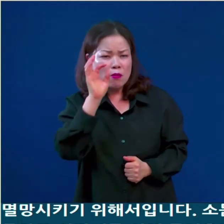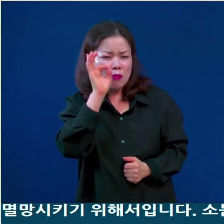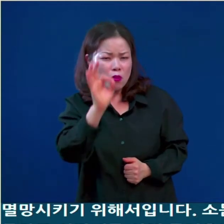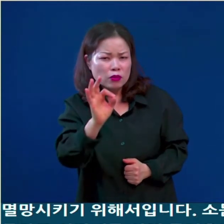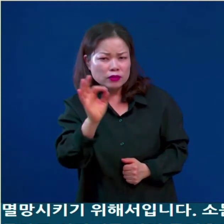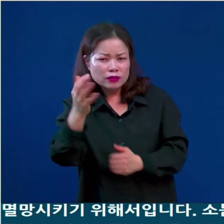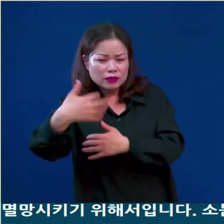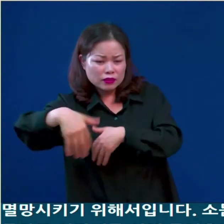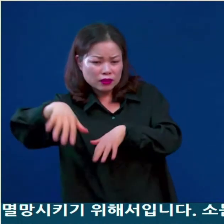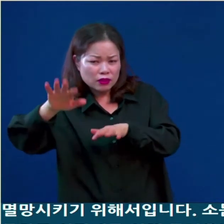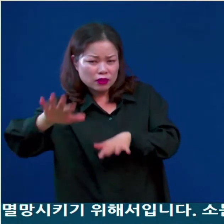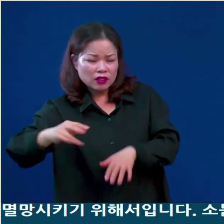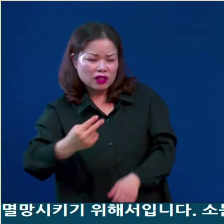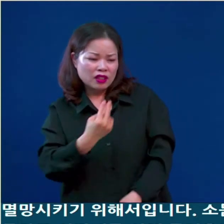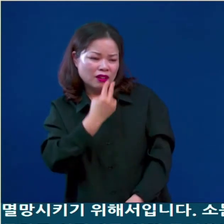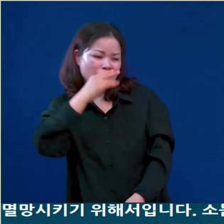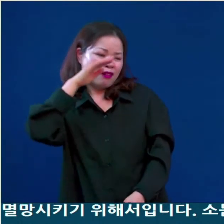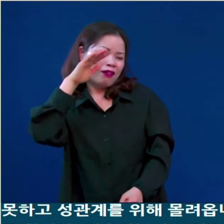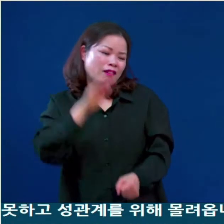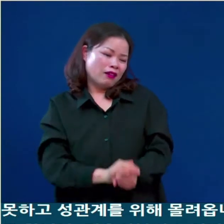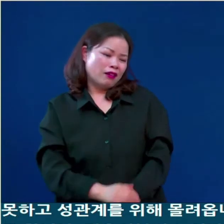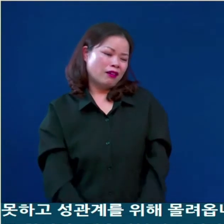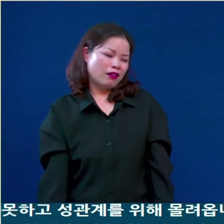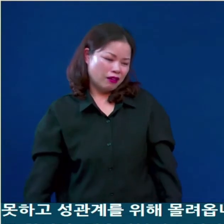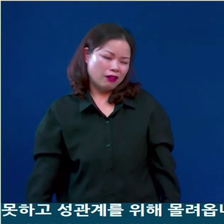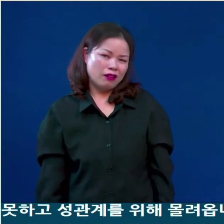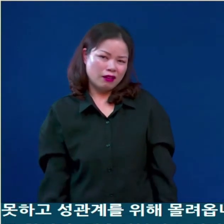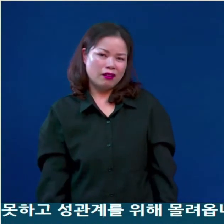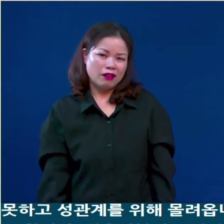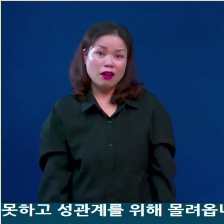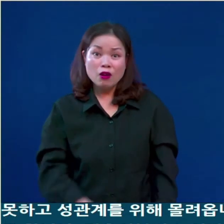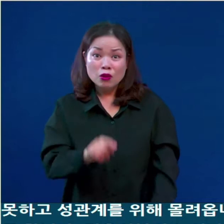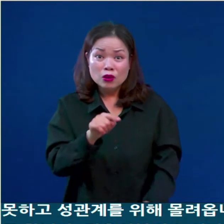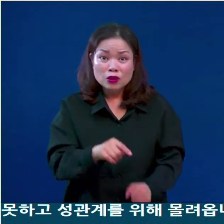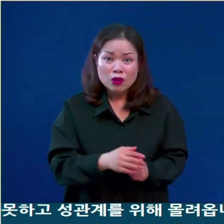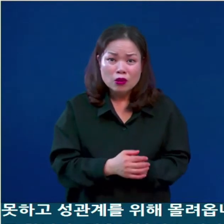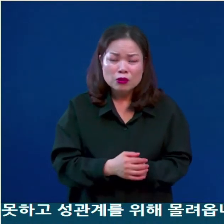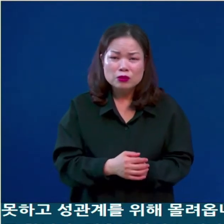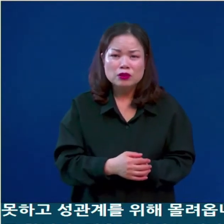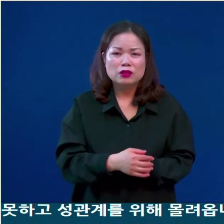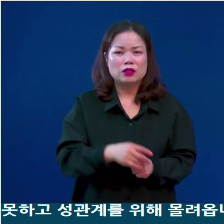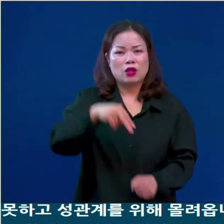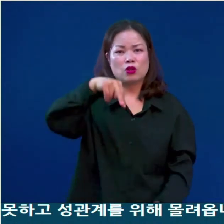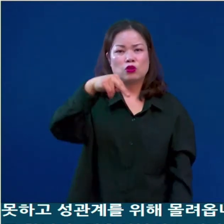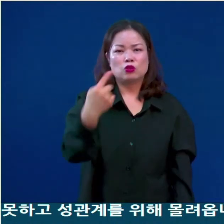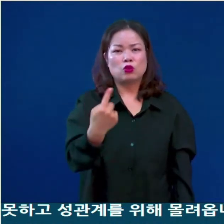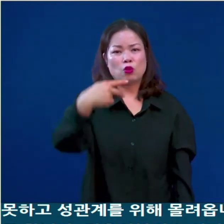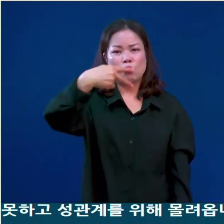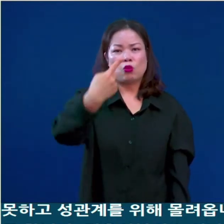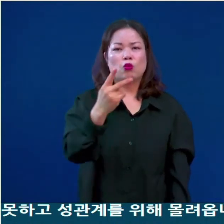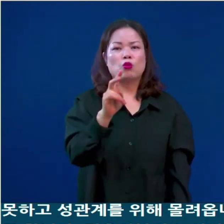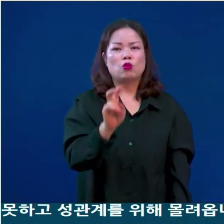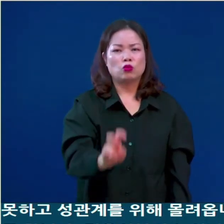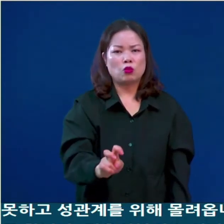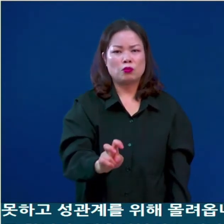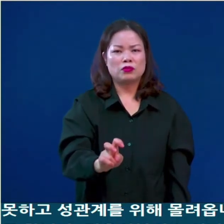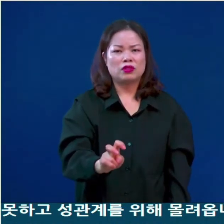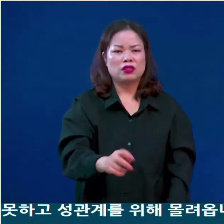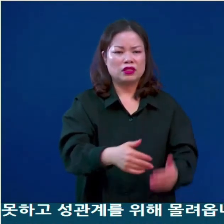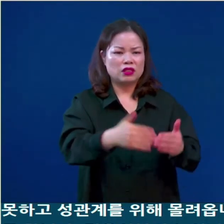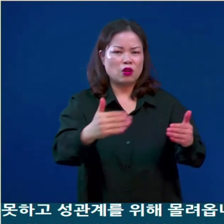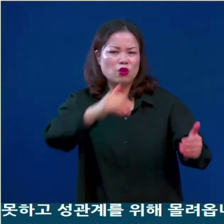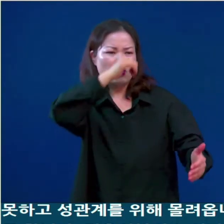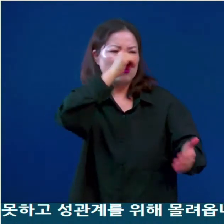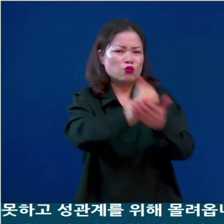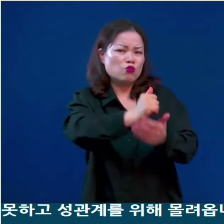본 천사들은 기가 찼을 것입니다. 이것이 소돔성의 죄악입니다. 이